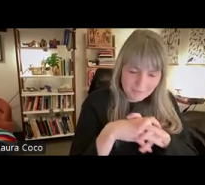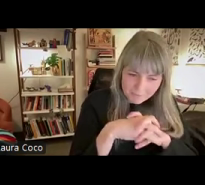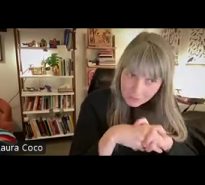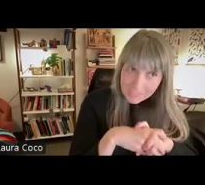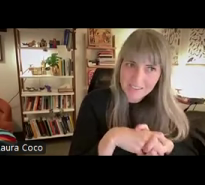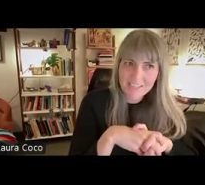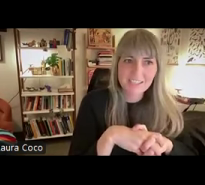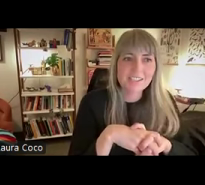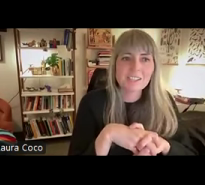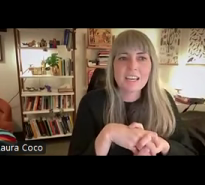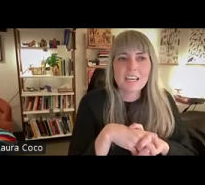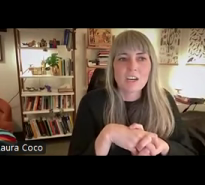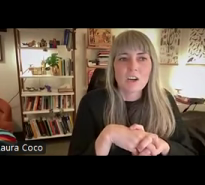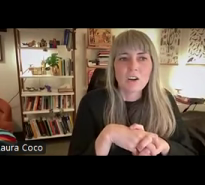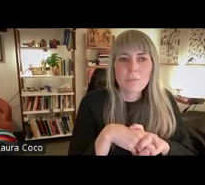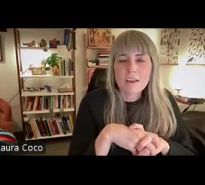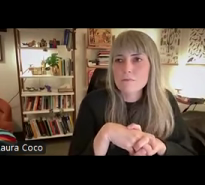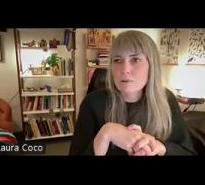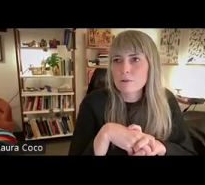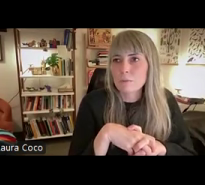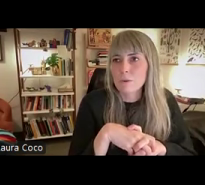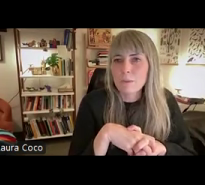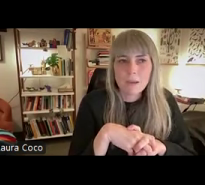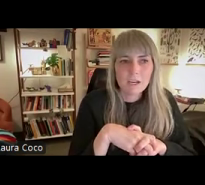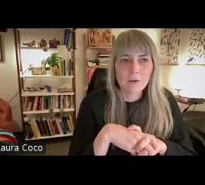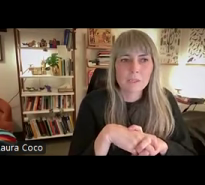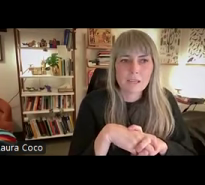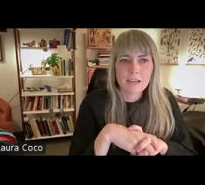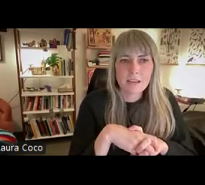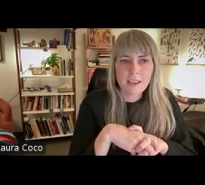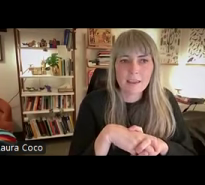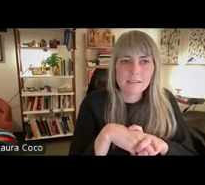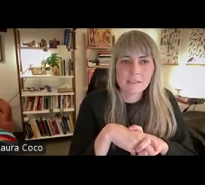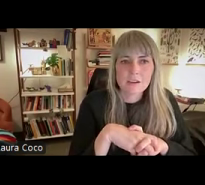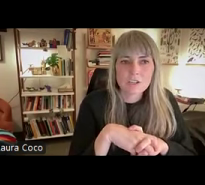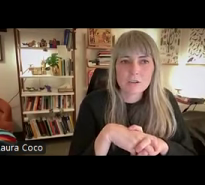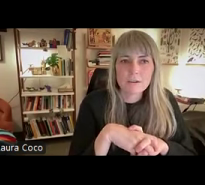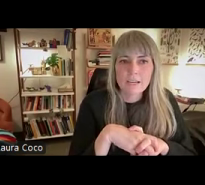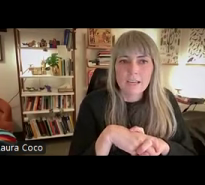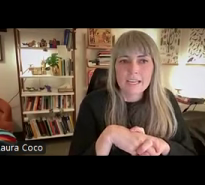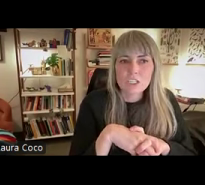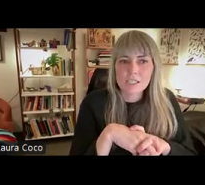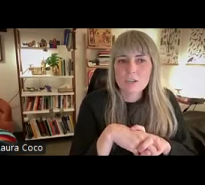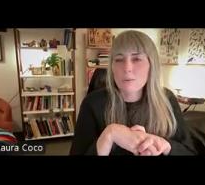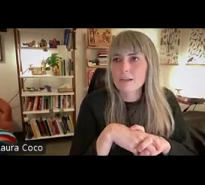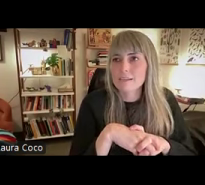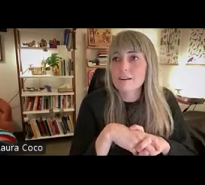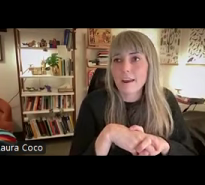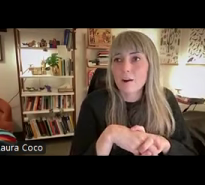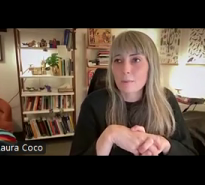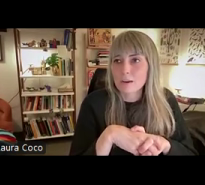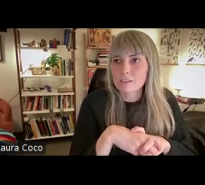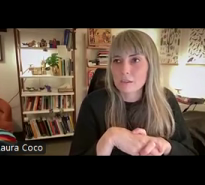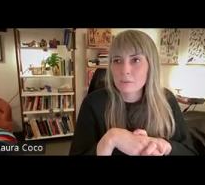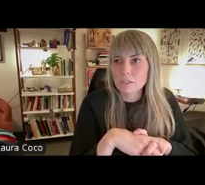de 65 años que ha trabajado en la agricultura por 27 años. Su principal